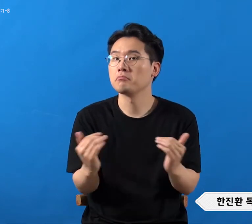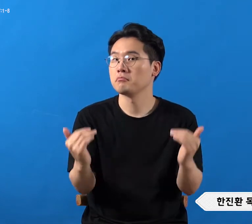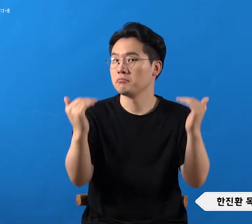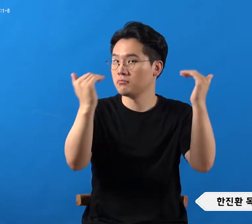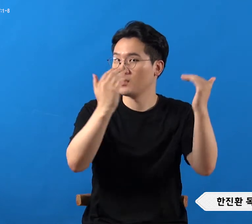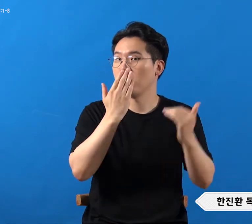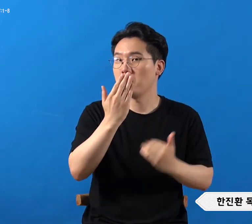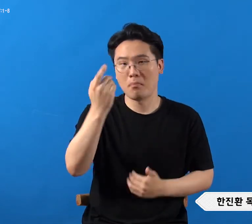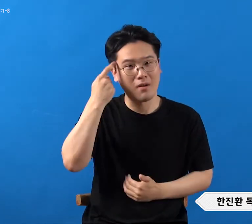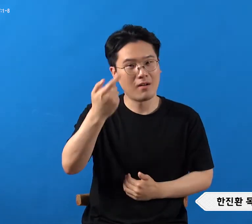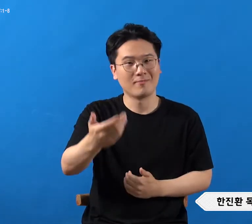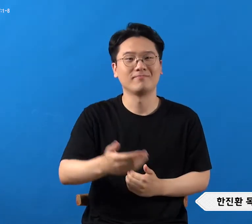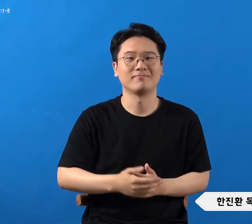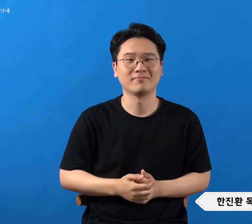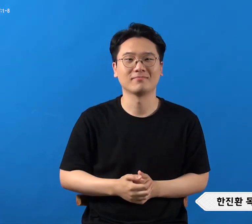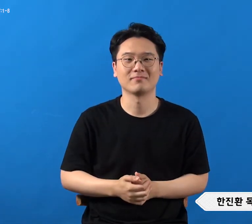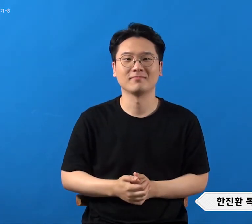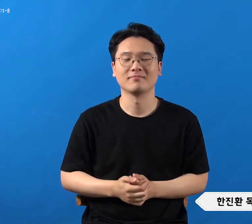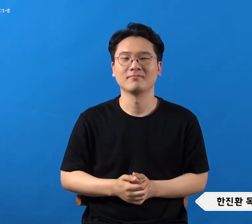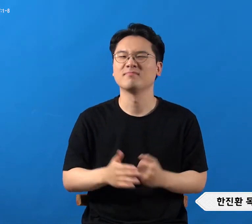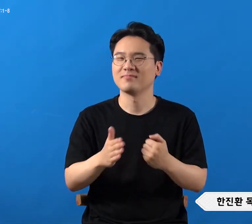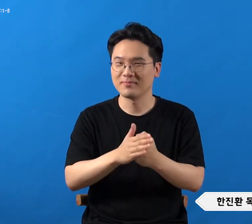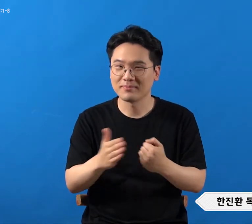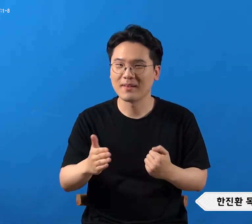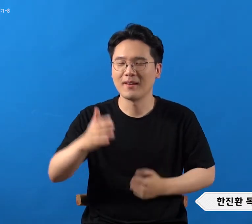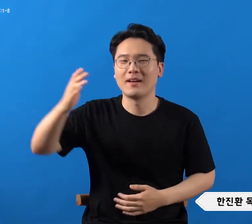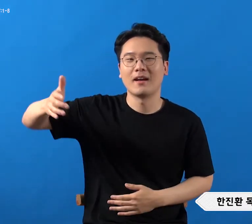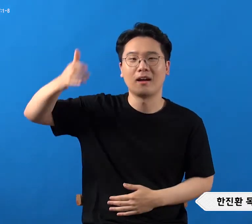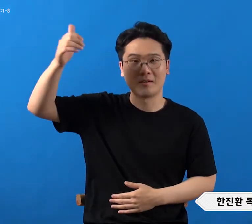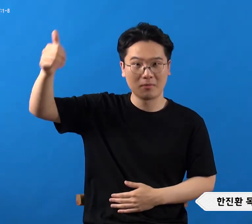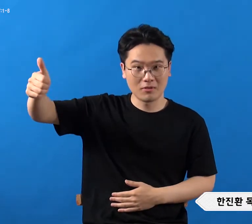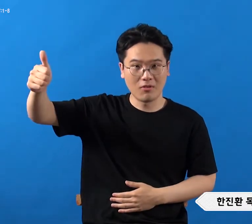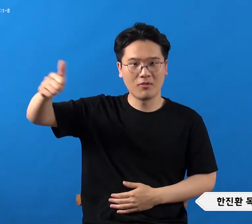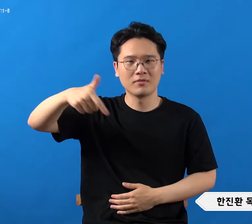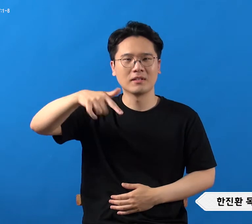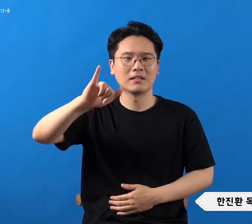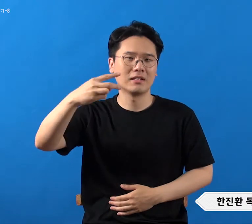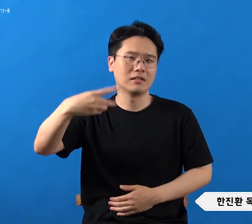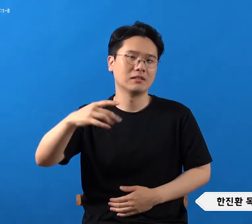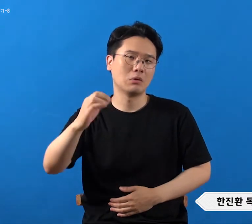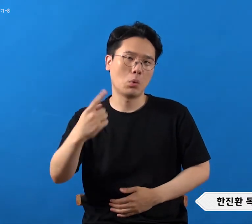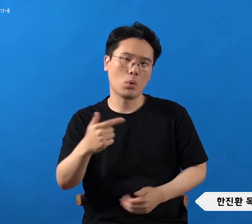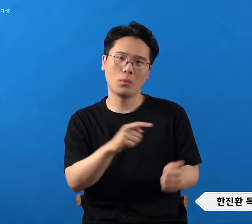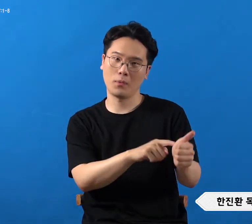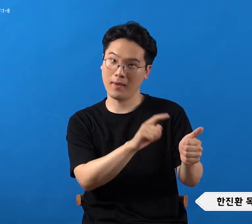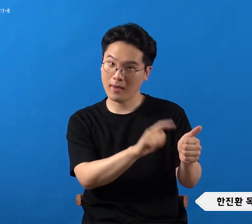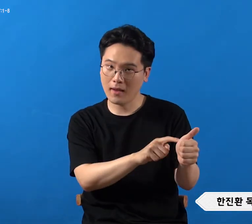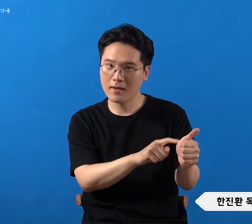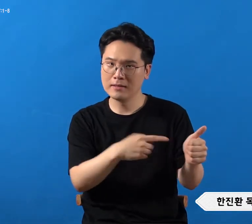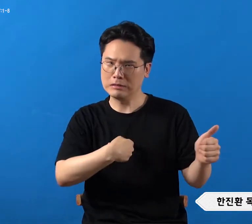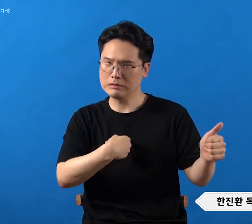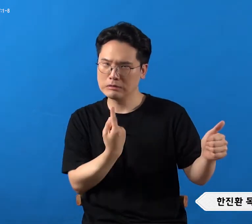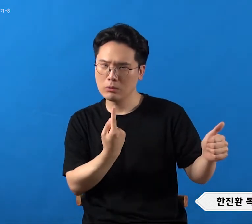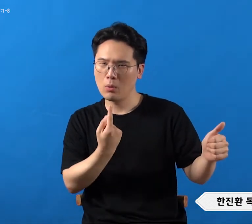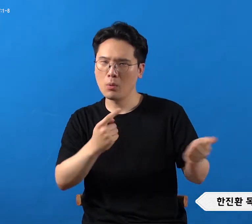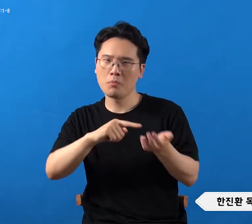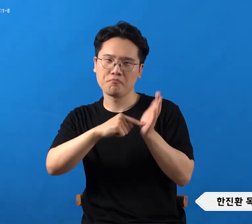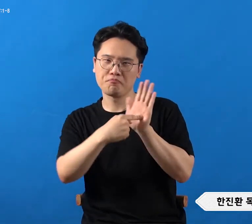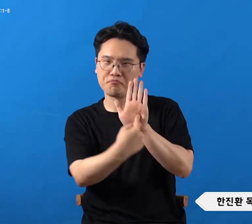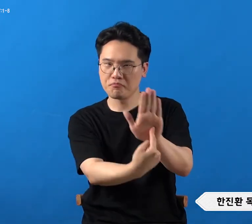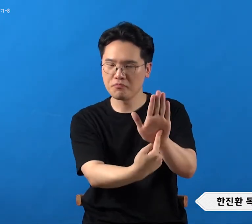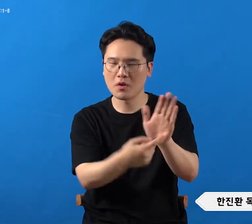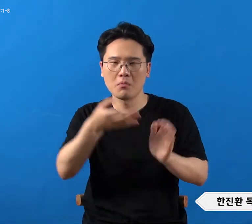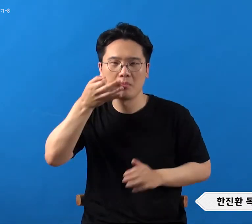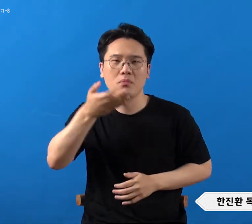있겠습니까? 그래서 하나님께서 그런 기드온에게 자신을 직접 나타내